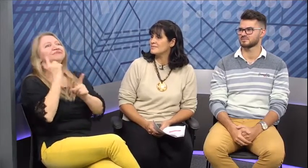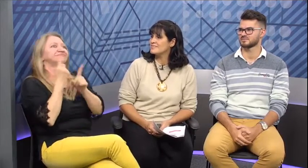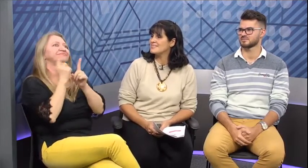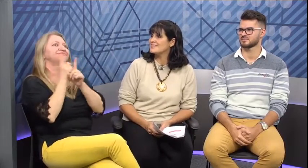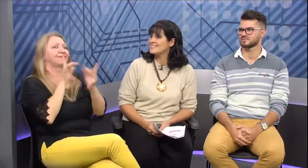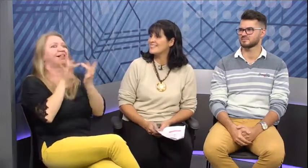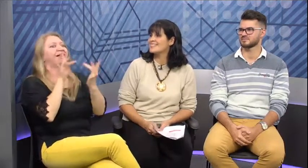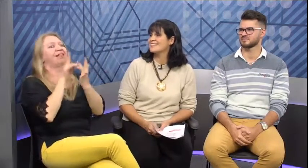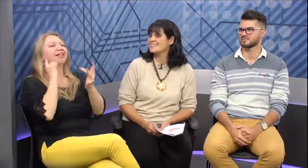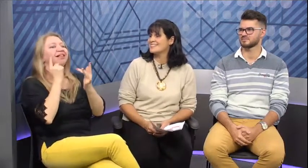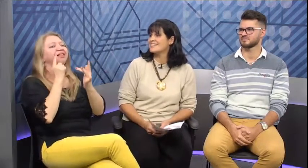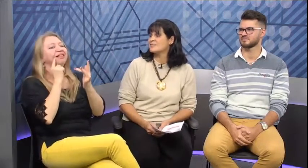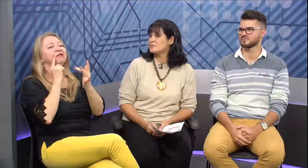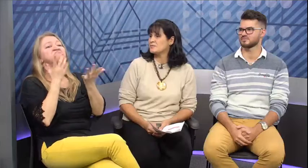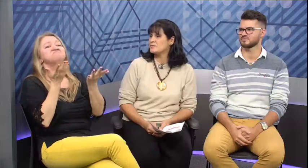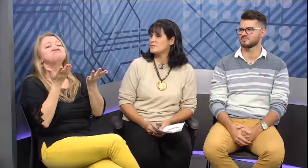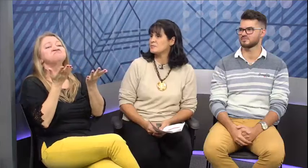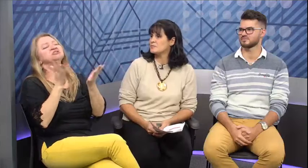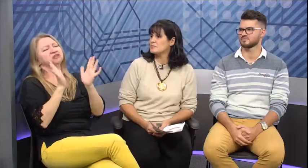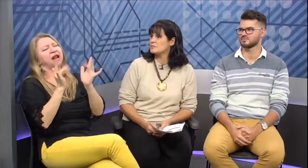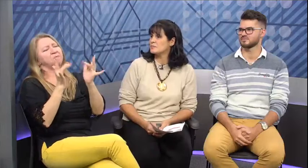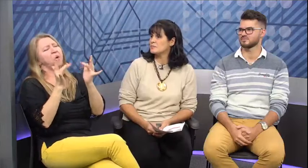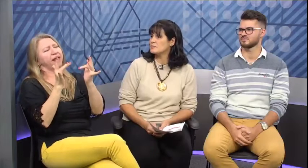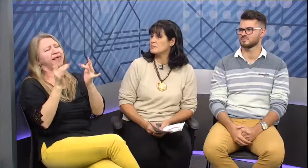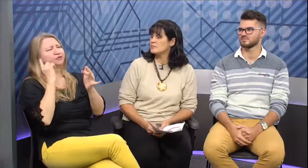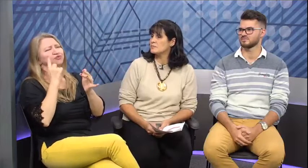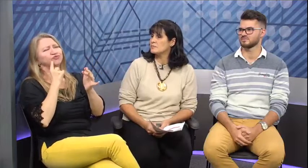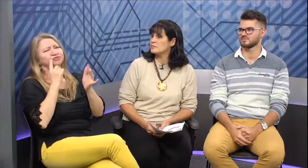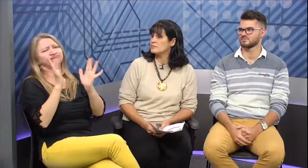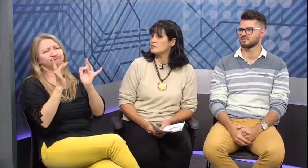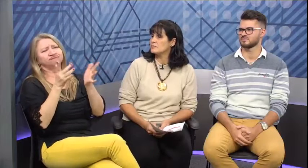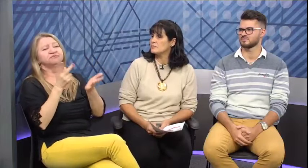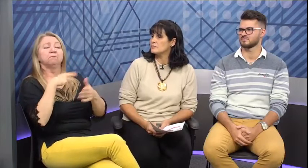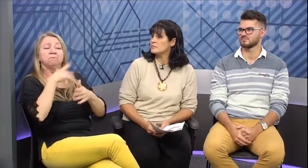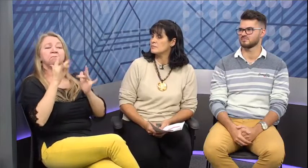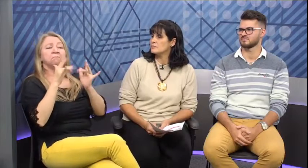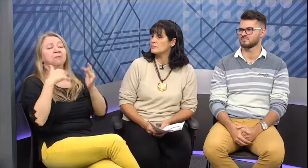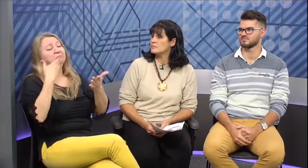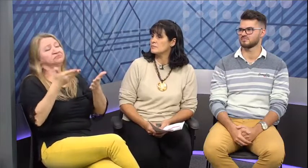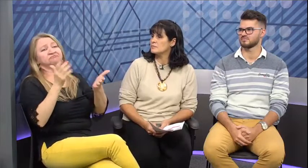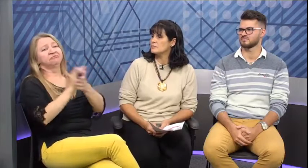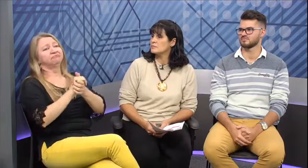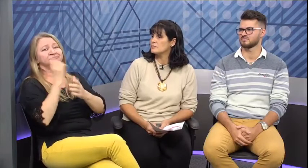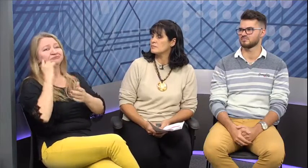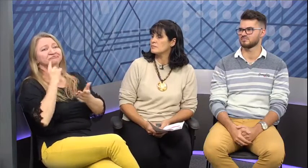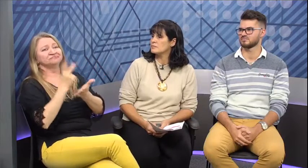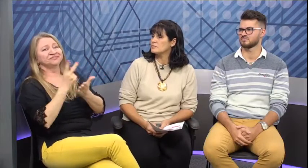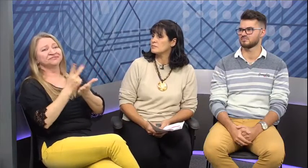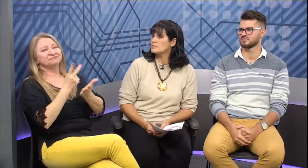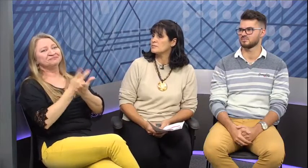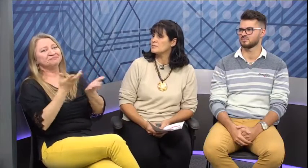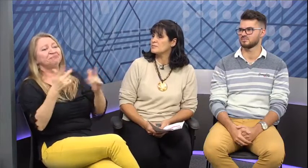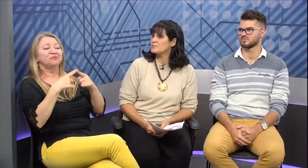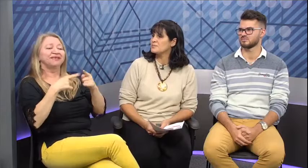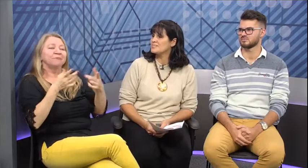eu vou em associação onde tem surdos, né? Bastante contato com a comunidade surda. Eu já namorei ouvintes, mas hoje eu sou casada com